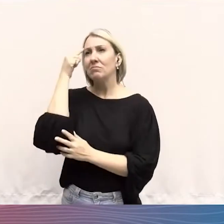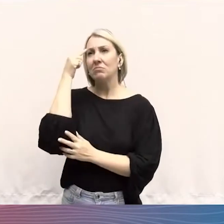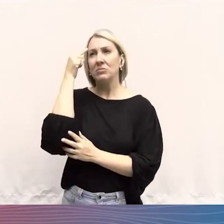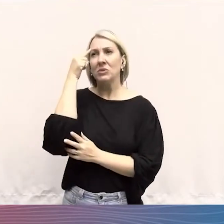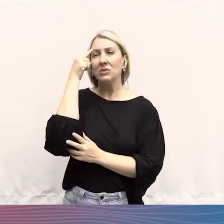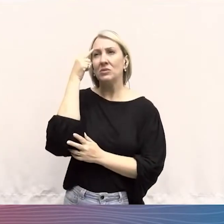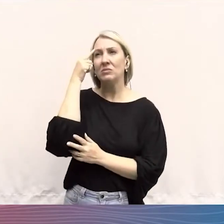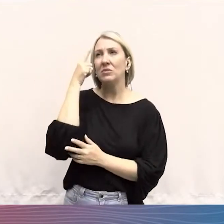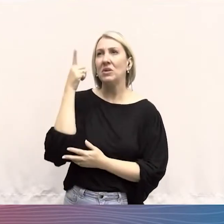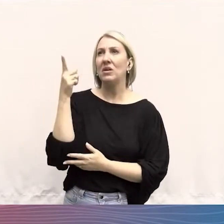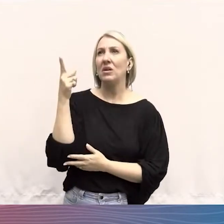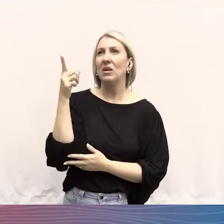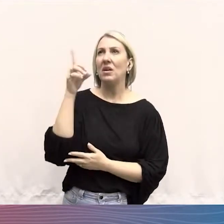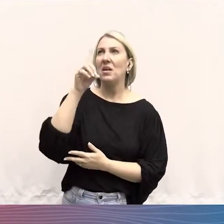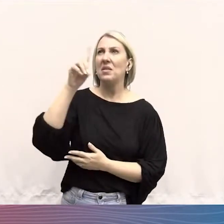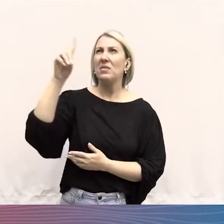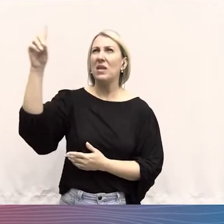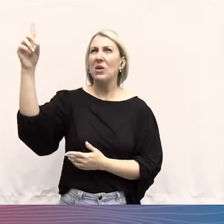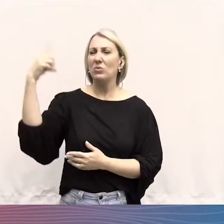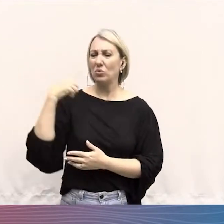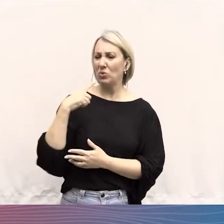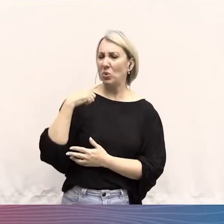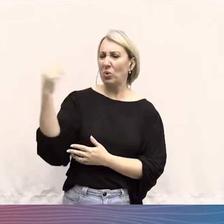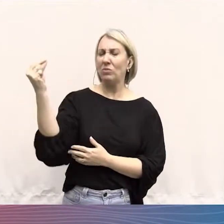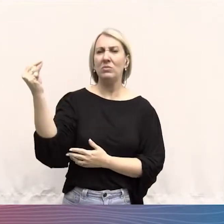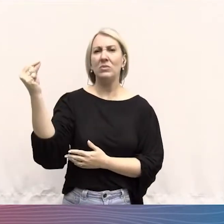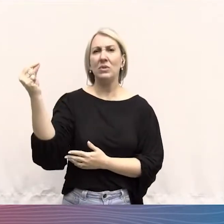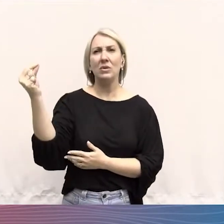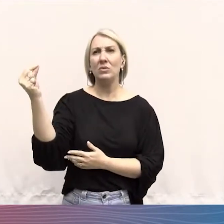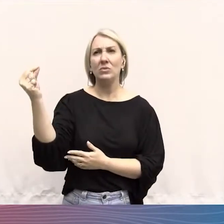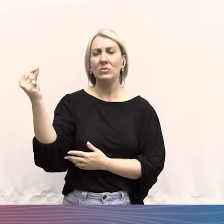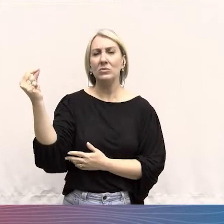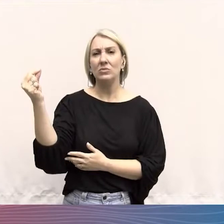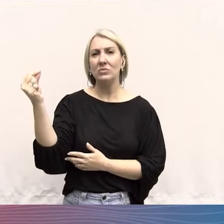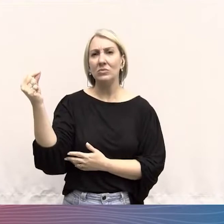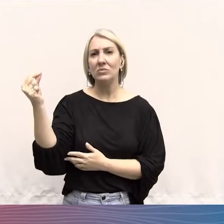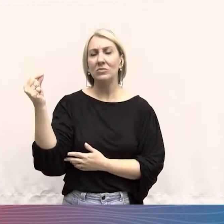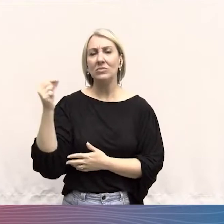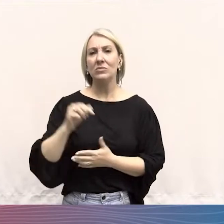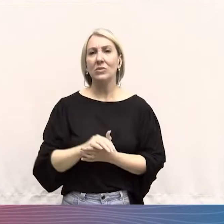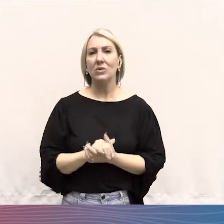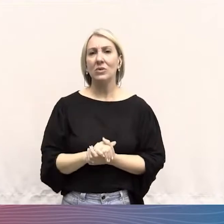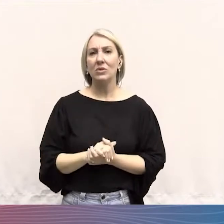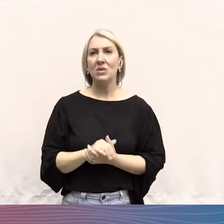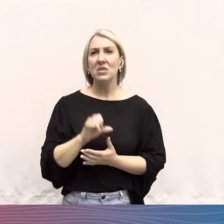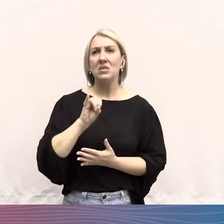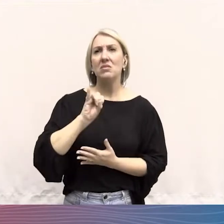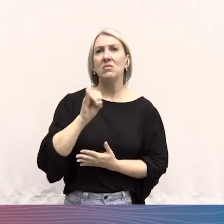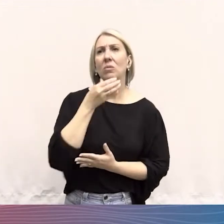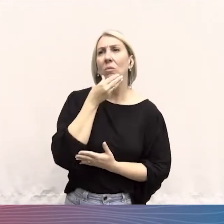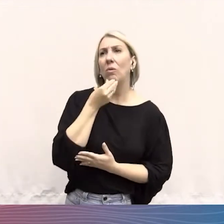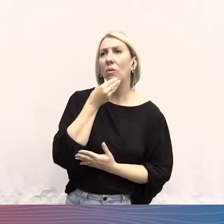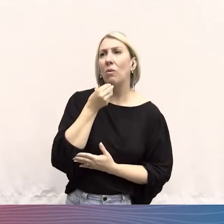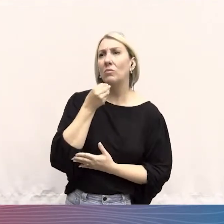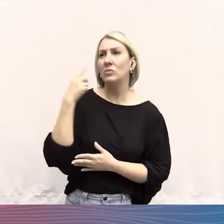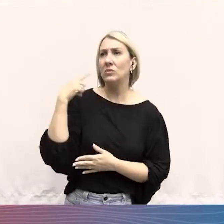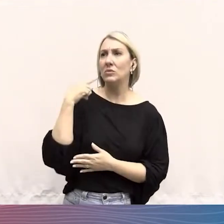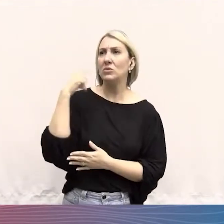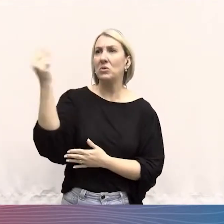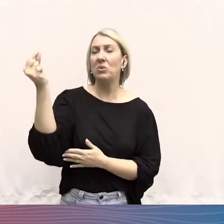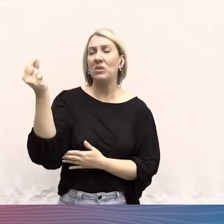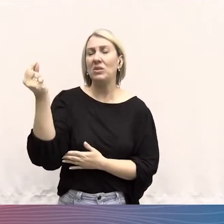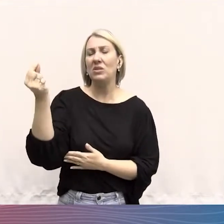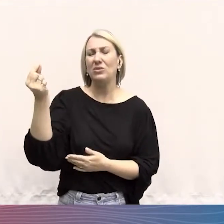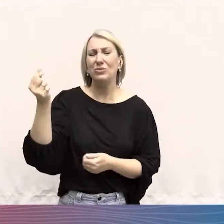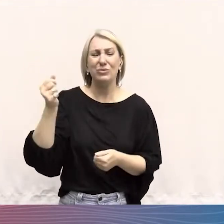Deus acabou, né? Não depende do homem, né? Então, se o homem é predestinado, pronto, não precisa fazer mais